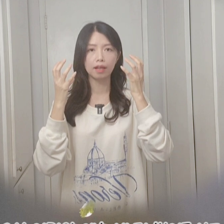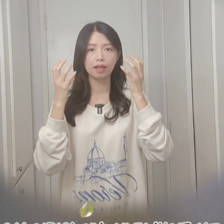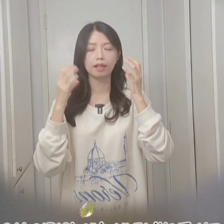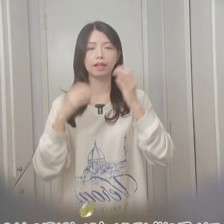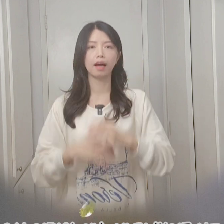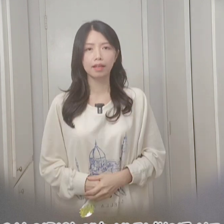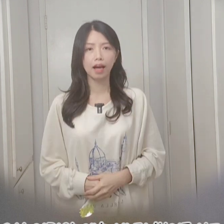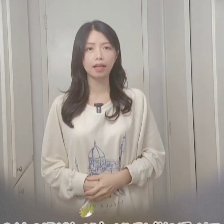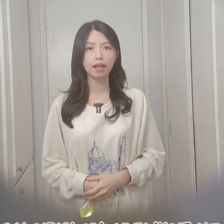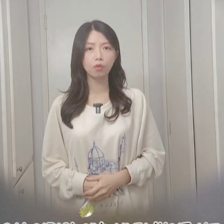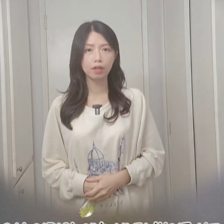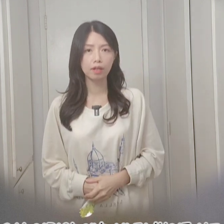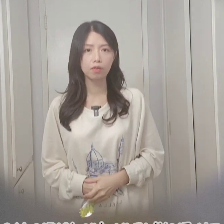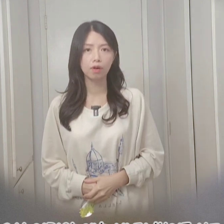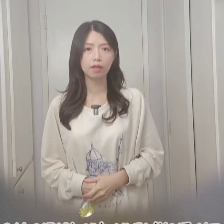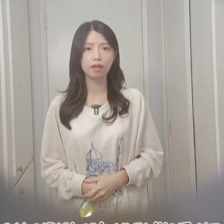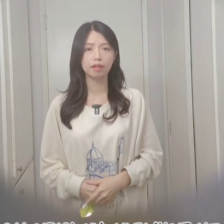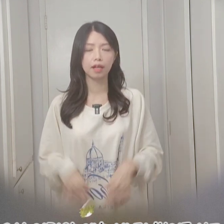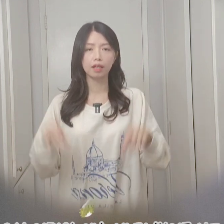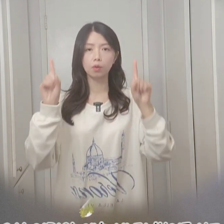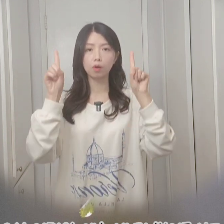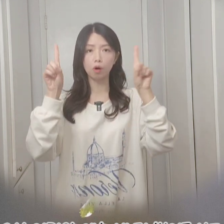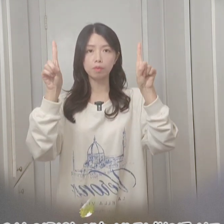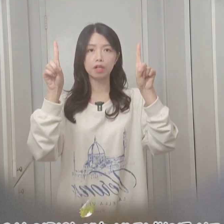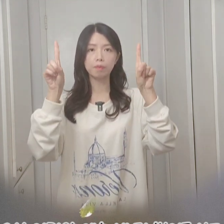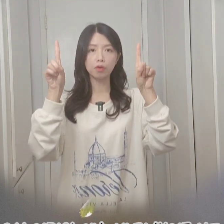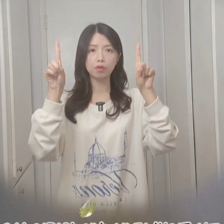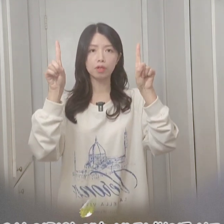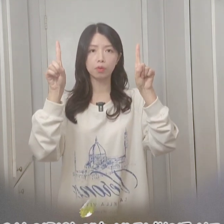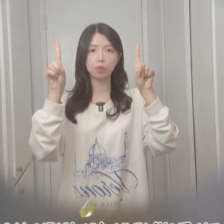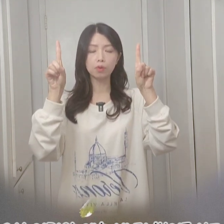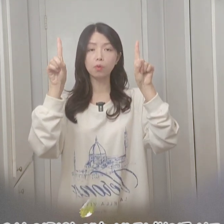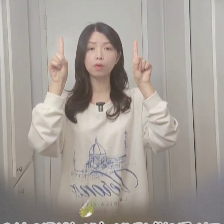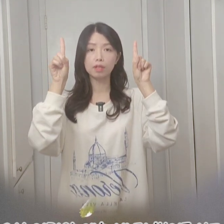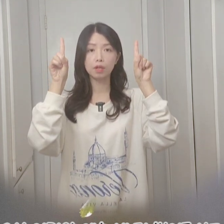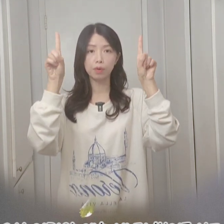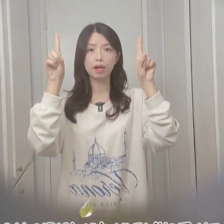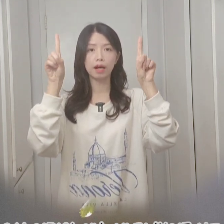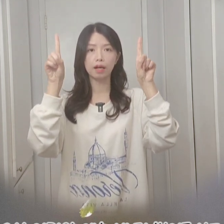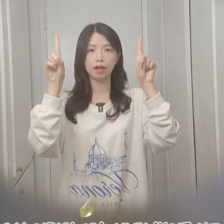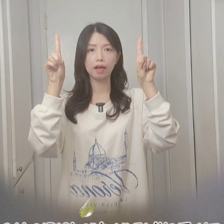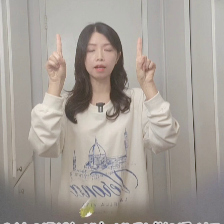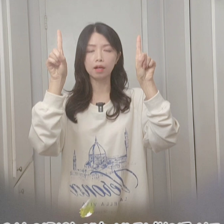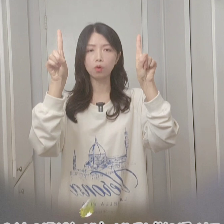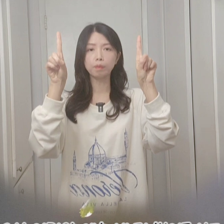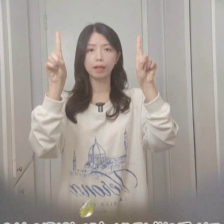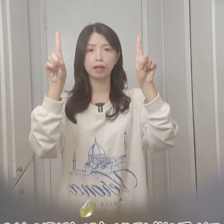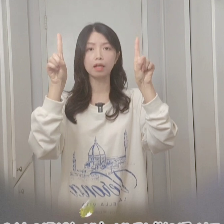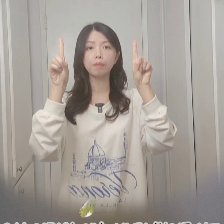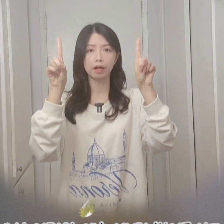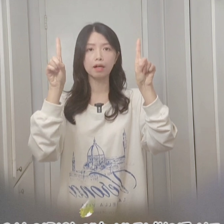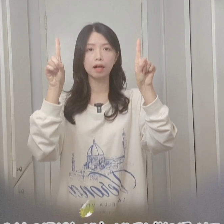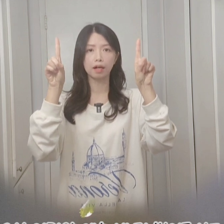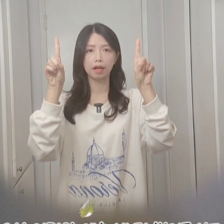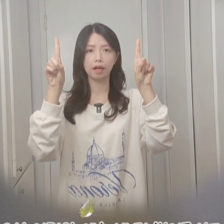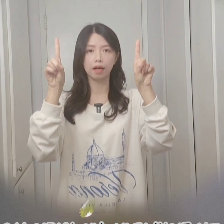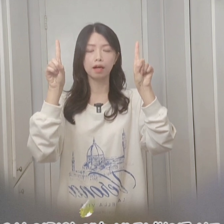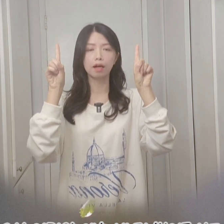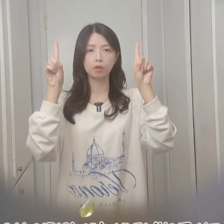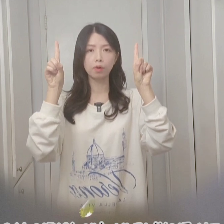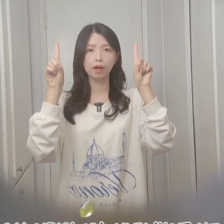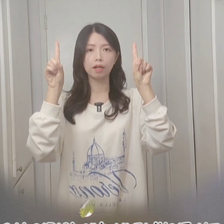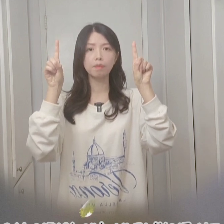어린 양, 양이라고 한 뜻의 수어는 양손 검지를 펴주시고 손끝이 위를 향하게, 손바닥이 밖을